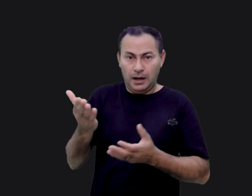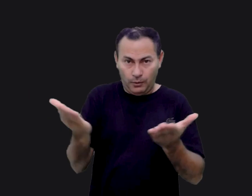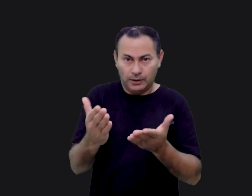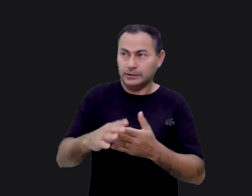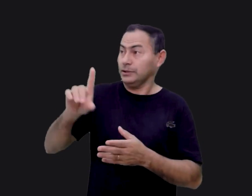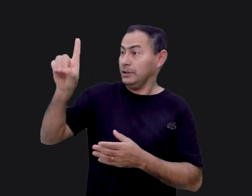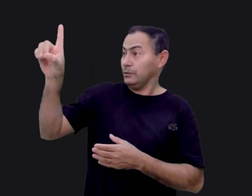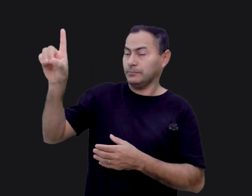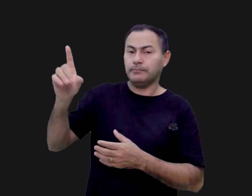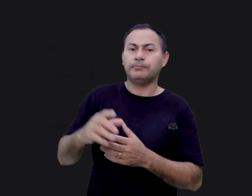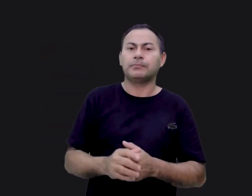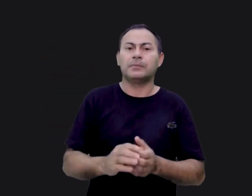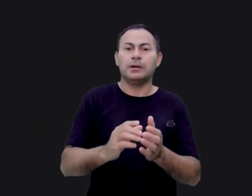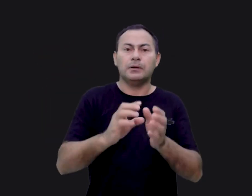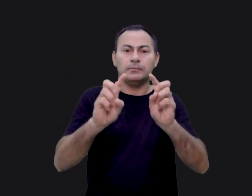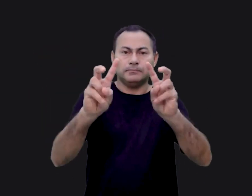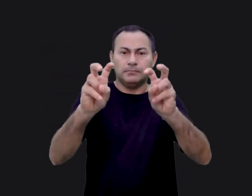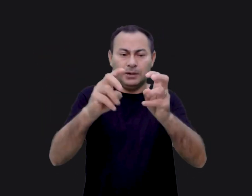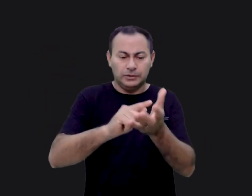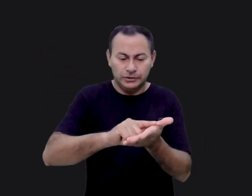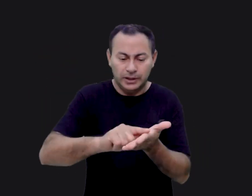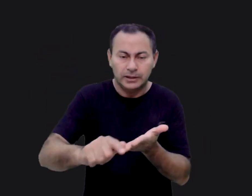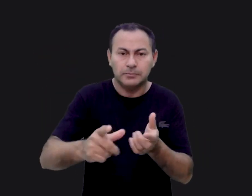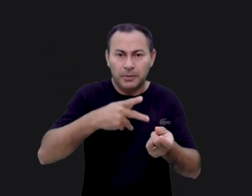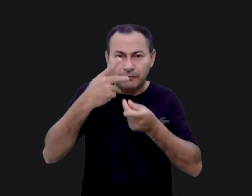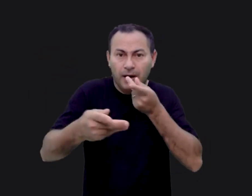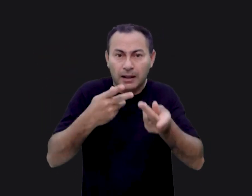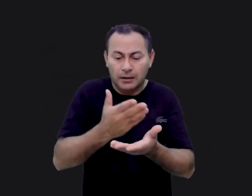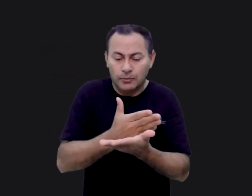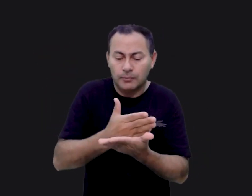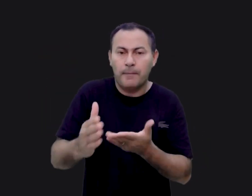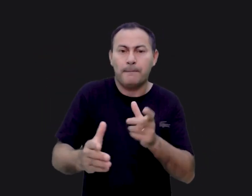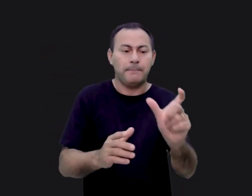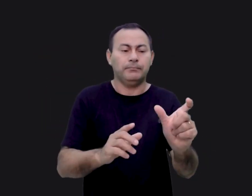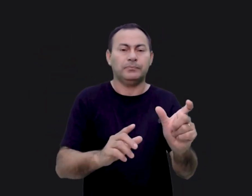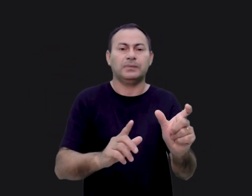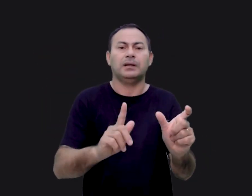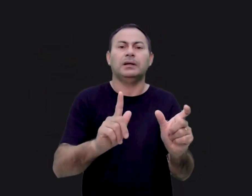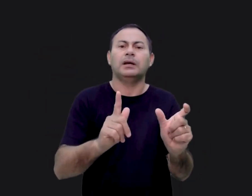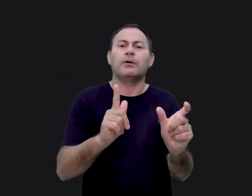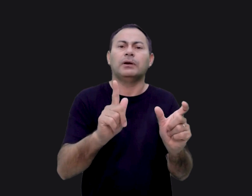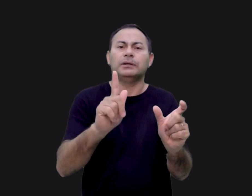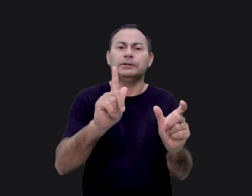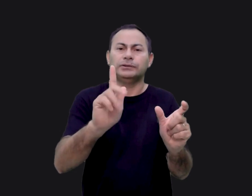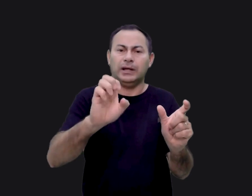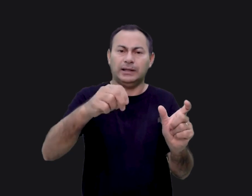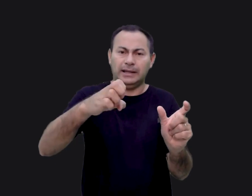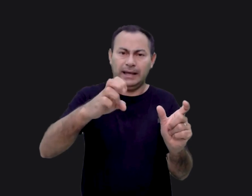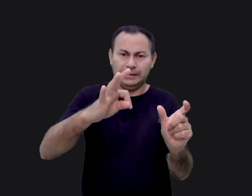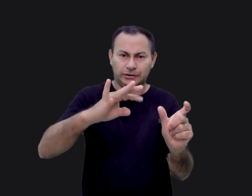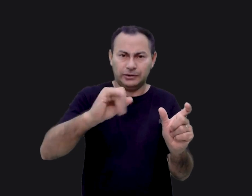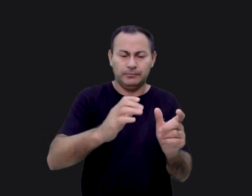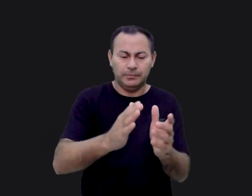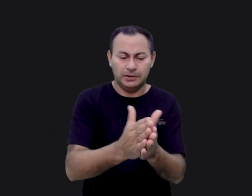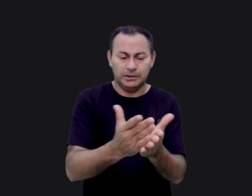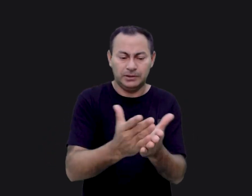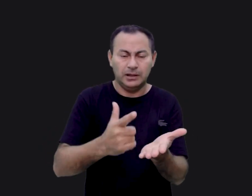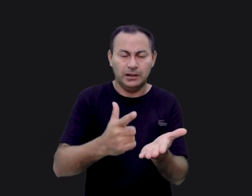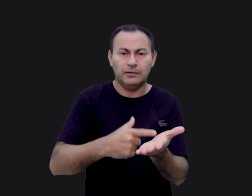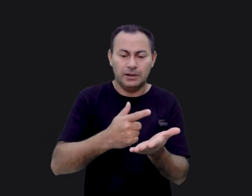é. O título Gênesis sugere começo, como a palavra genética. Esse livro nos fala sobre o